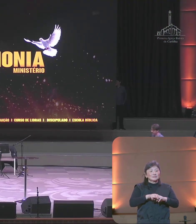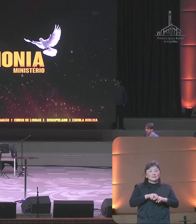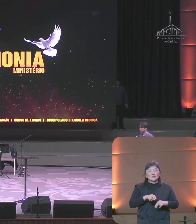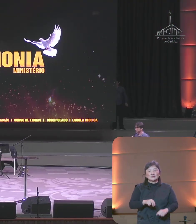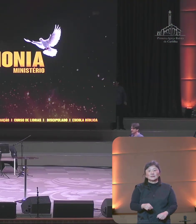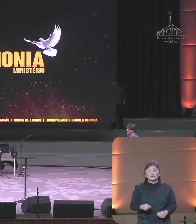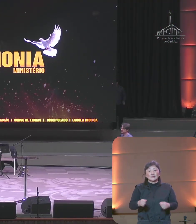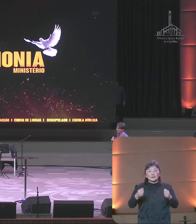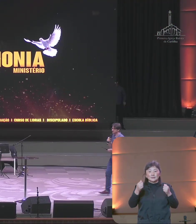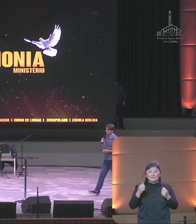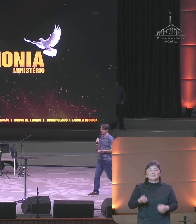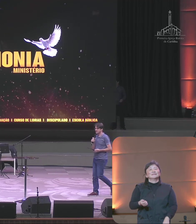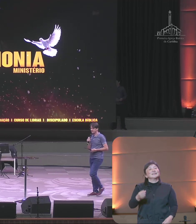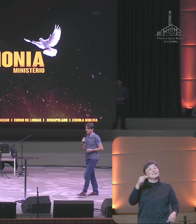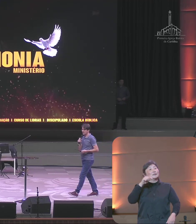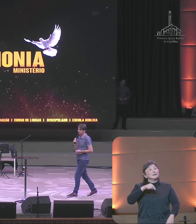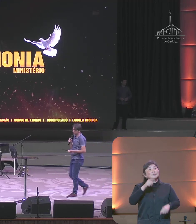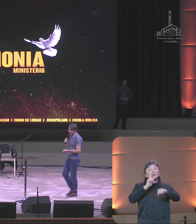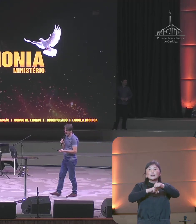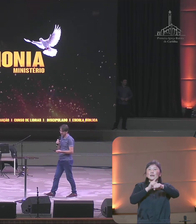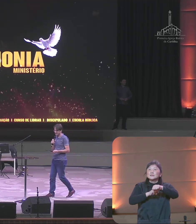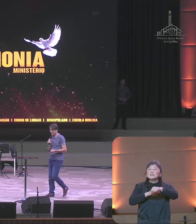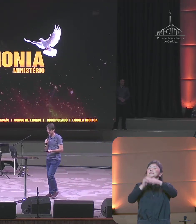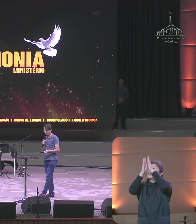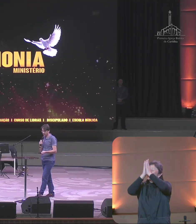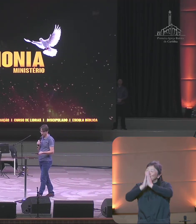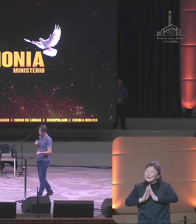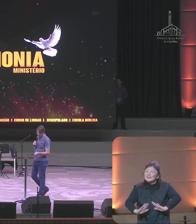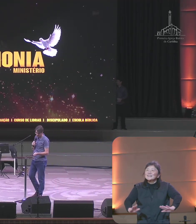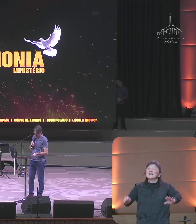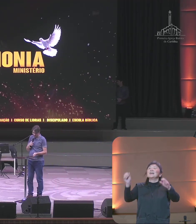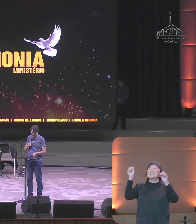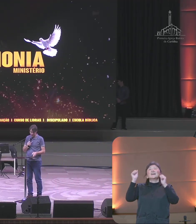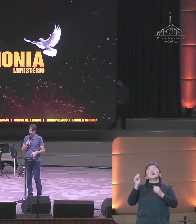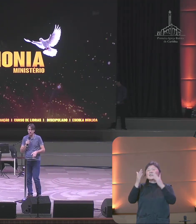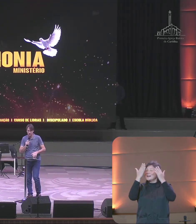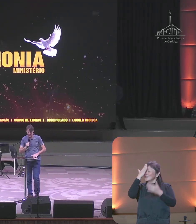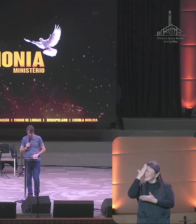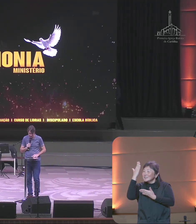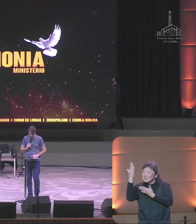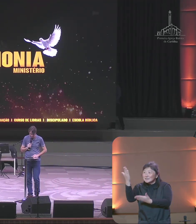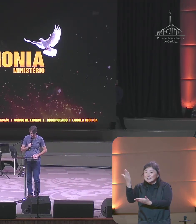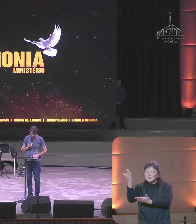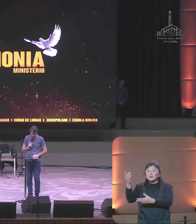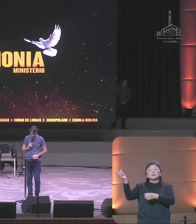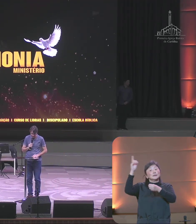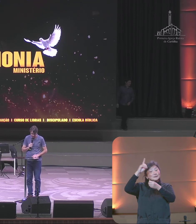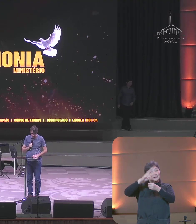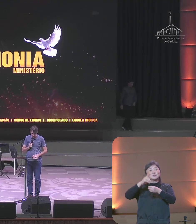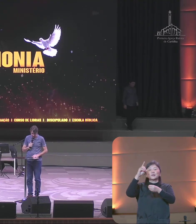Esse é o momento que nós queremos adorar e agradecer a Deus, louvar a Deus através dos nossos dízimos e ofertas. Eu